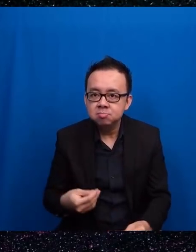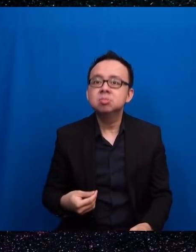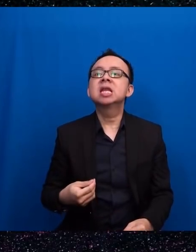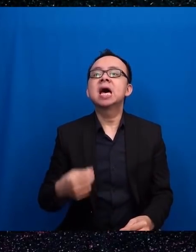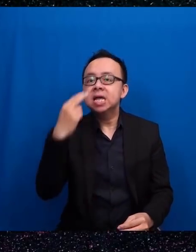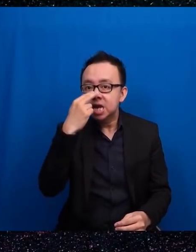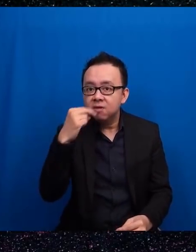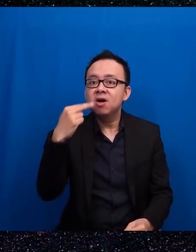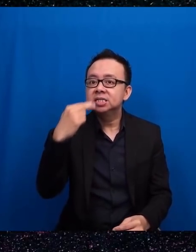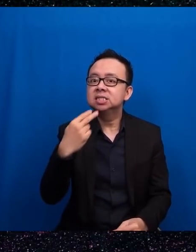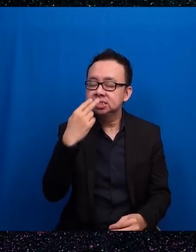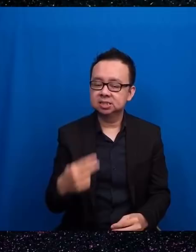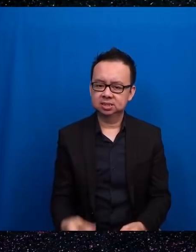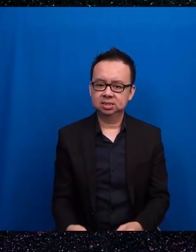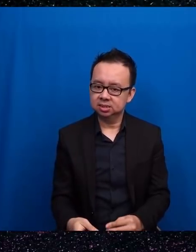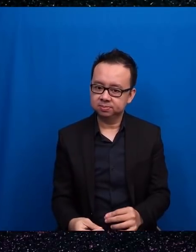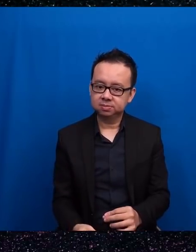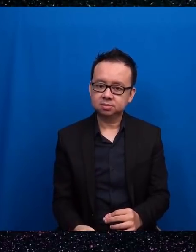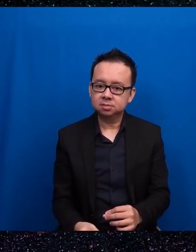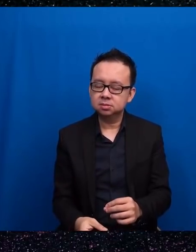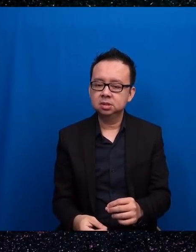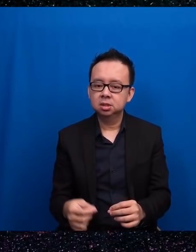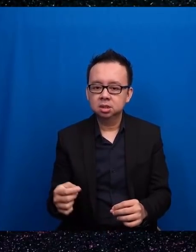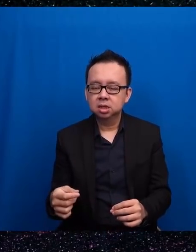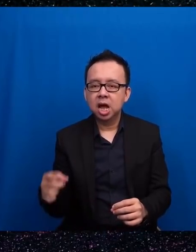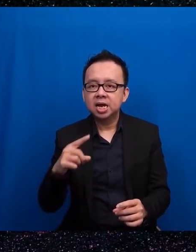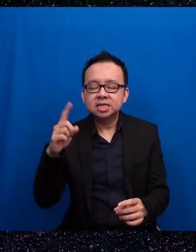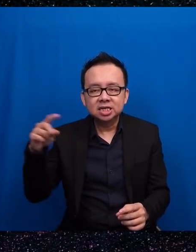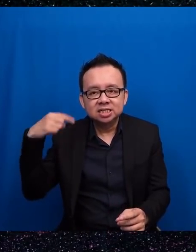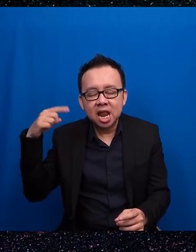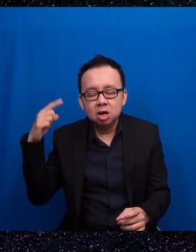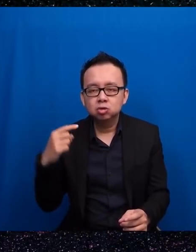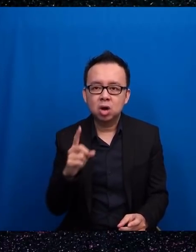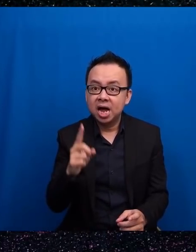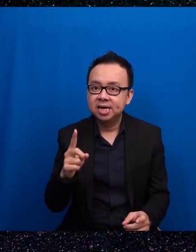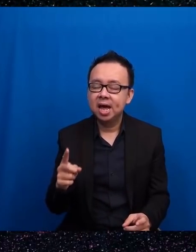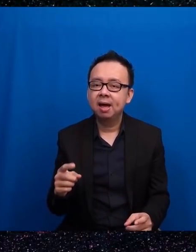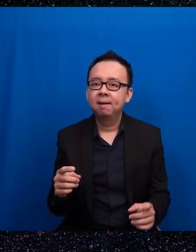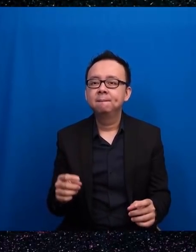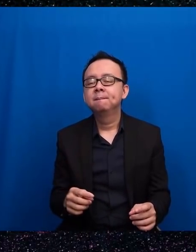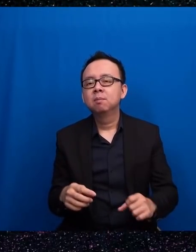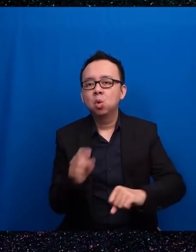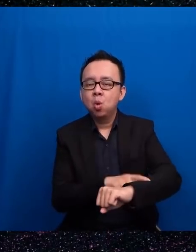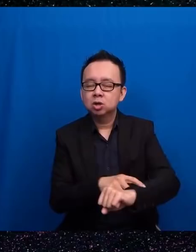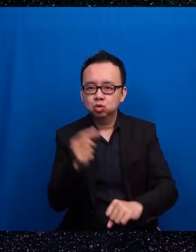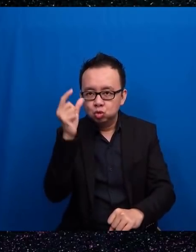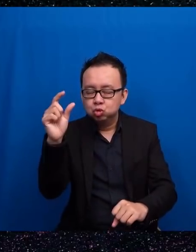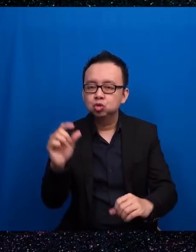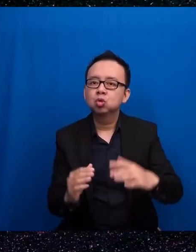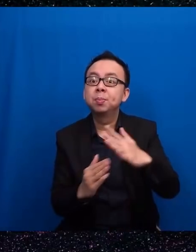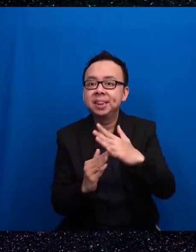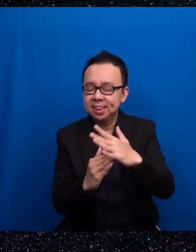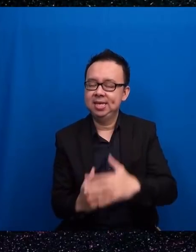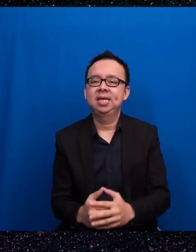tinggi. Segala sesuatu itu selalu ada masa breaknya, ada pause.